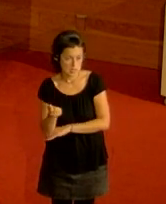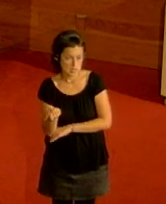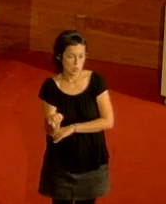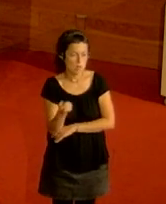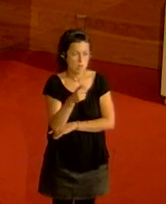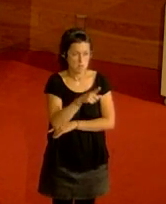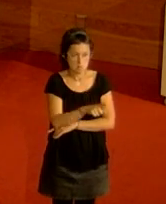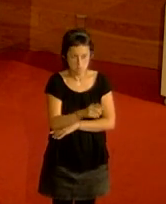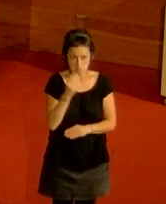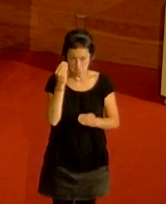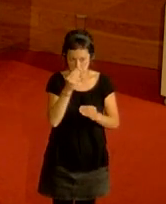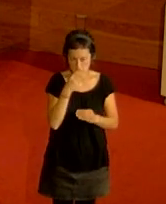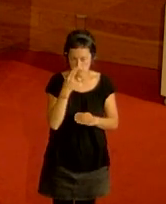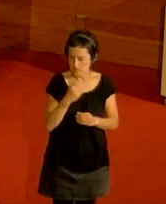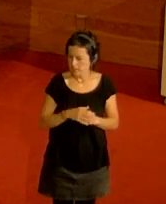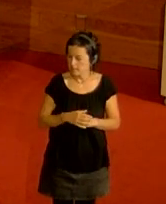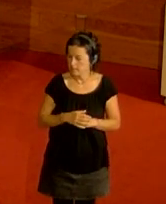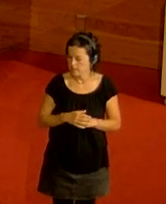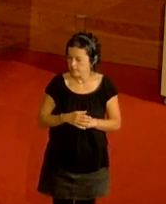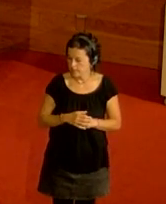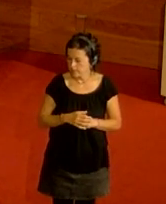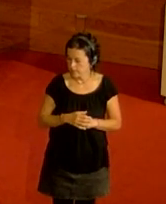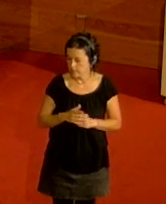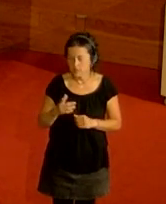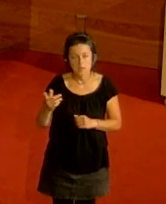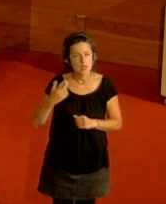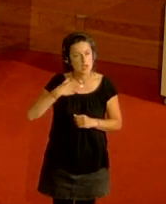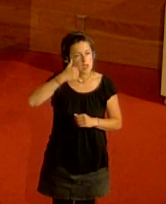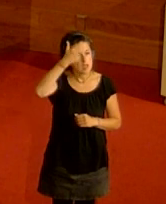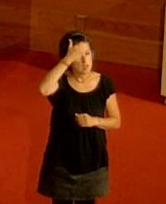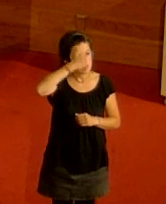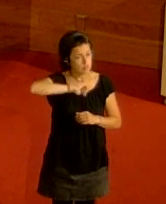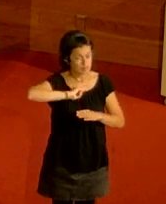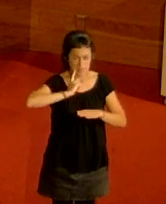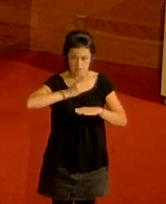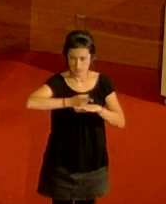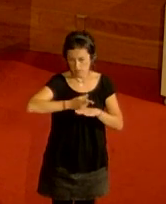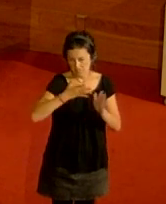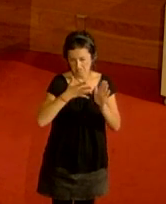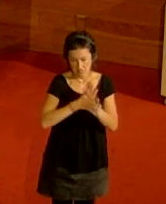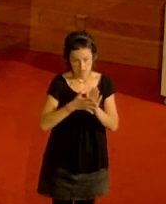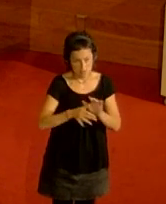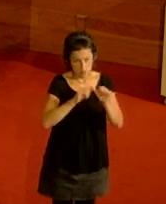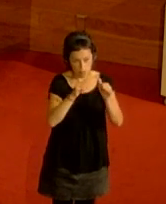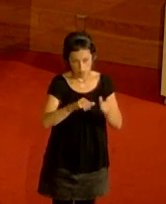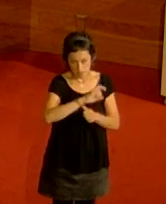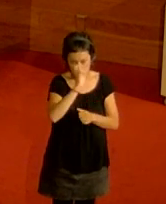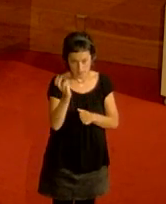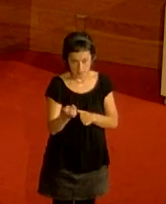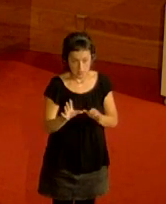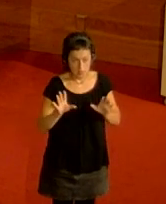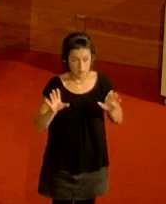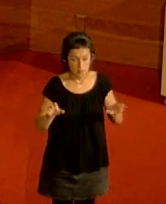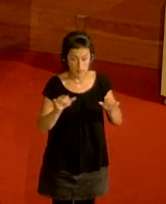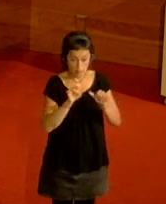tradicionalmente el patriarcado se ha caracterizado podemos definirlo de muchas maneras pero una de las una de las formas en las que el